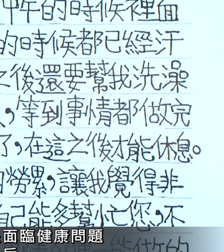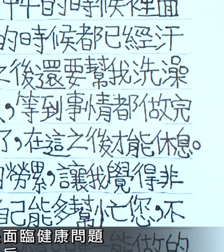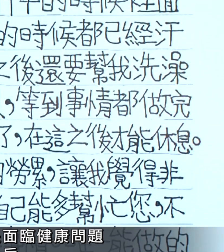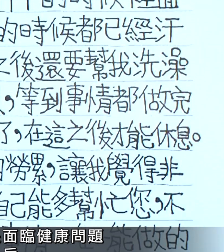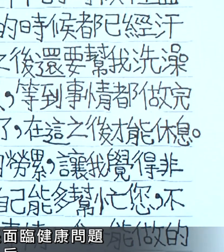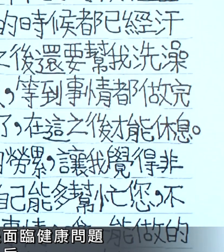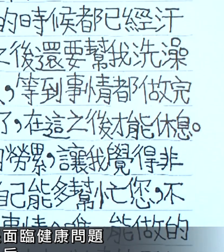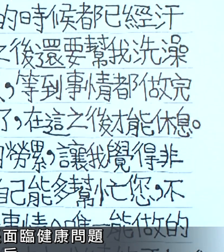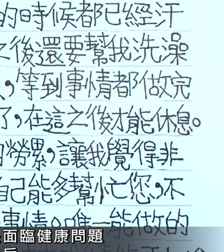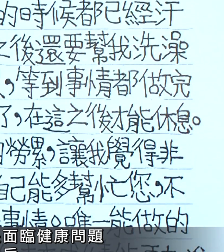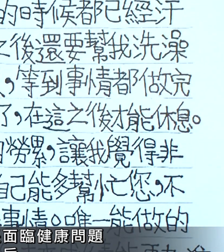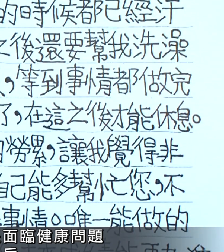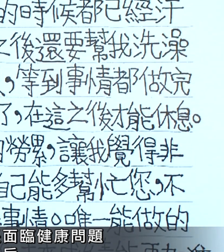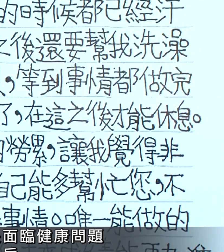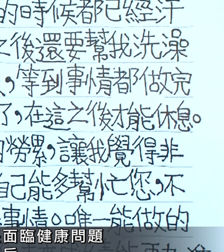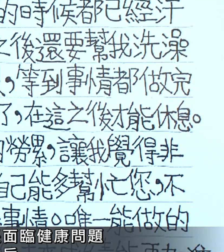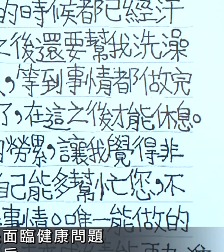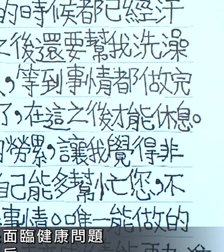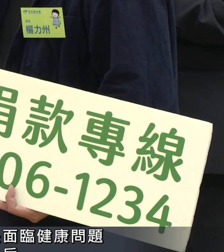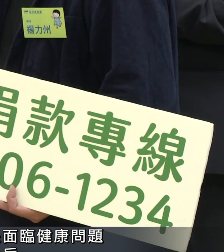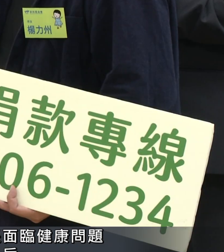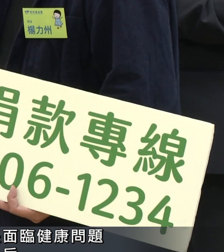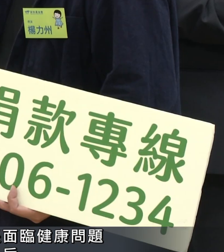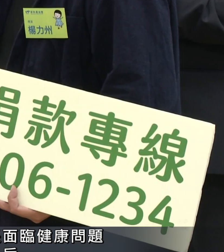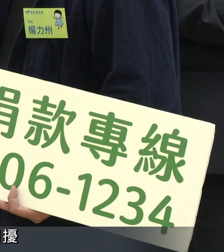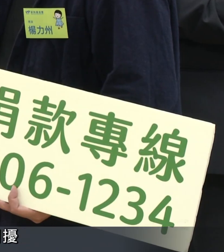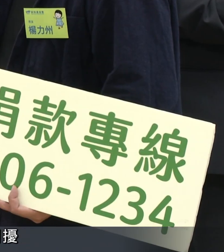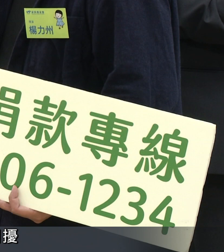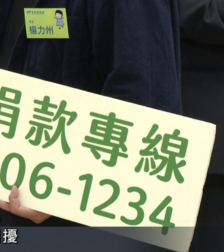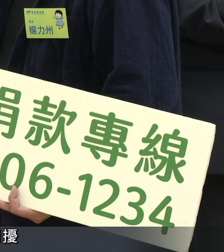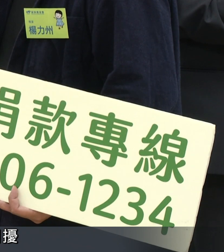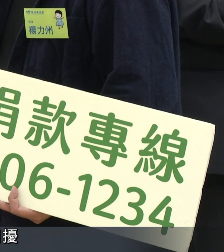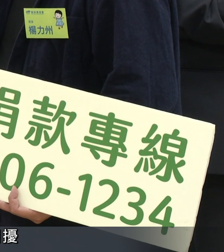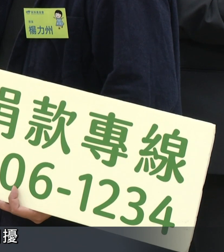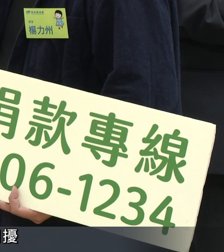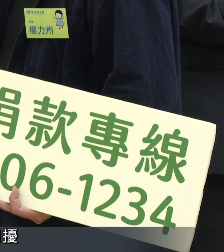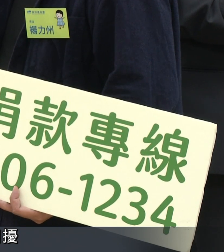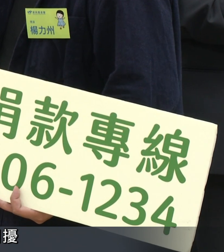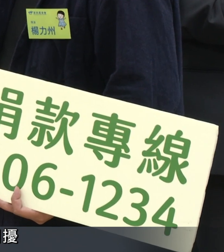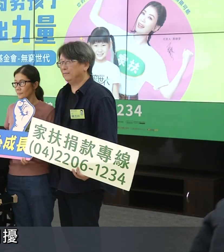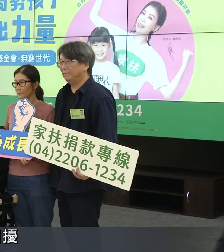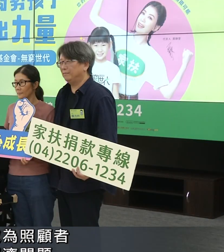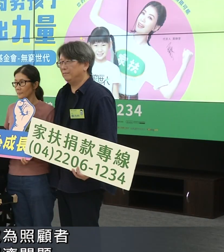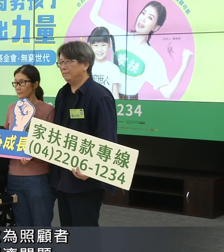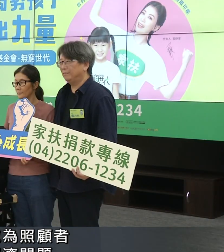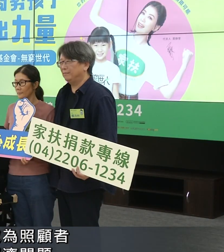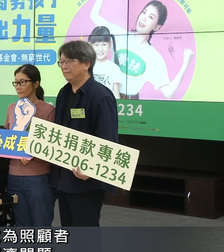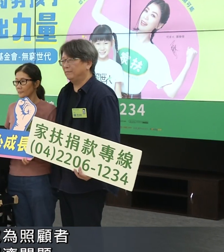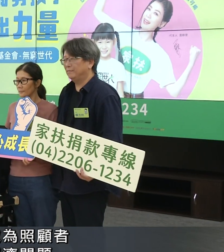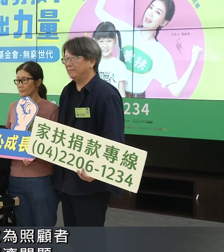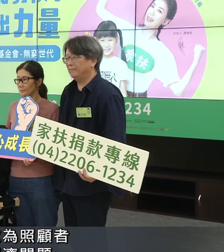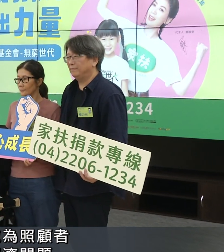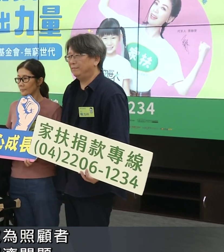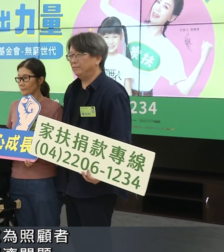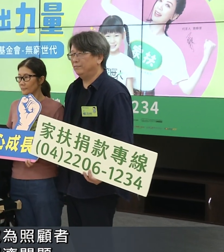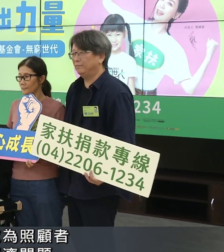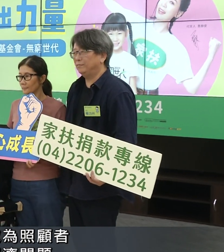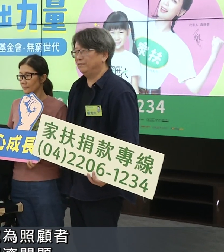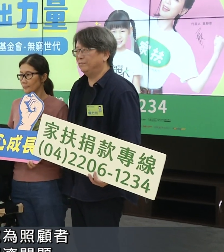康问题，将近每3户就有1户受家长的疾病所困扰。 若是儿少被期待成为照顾者，加上